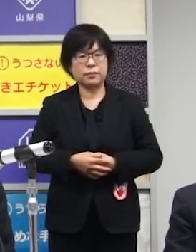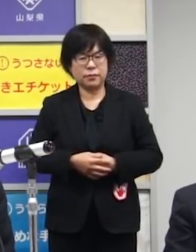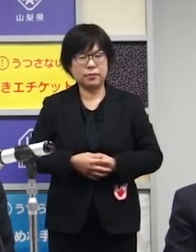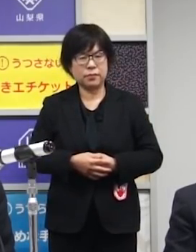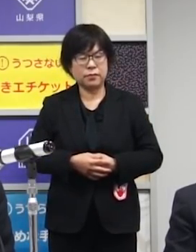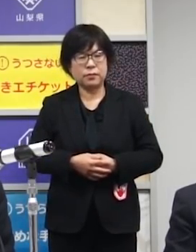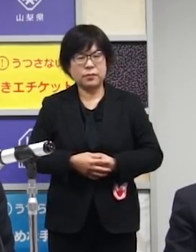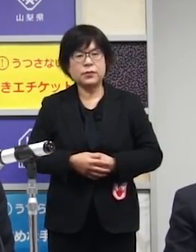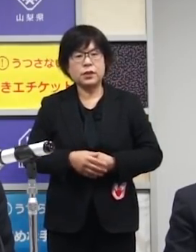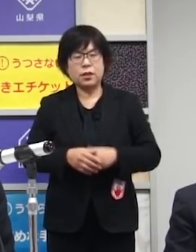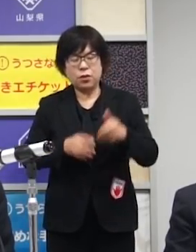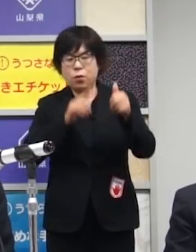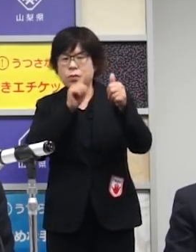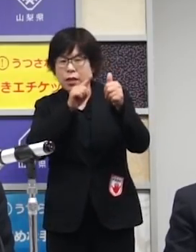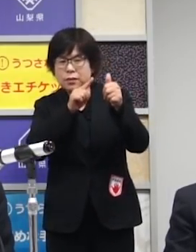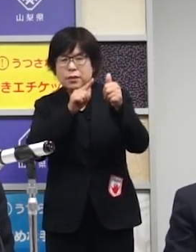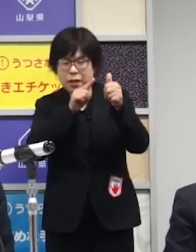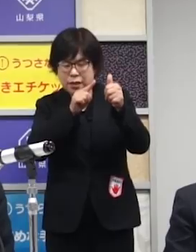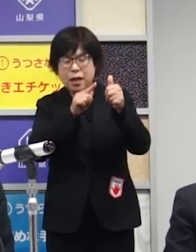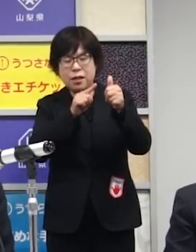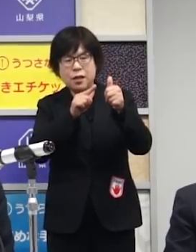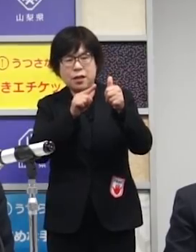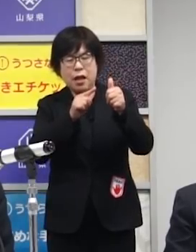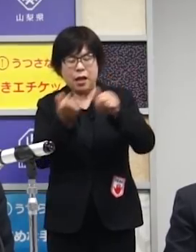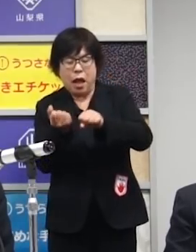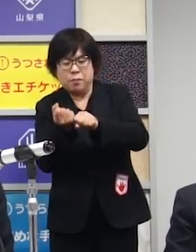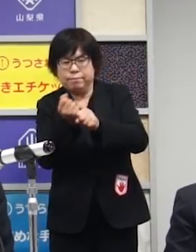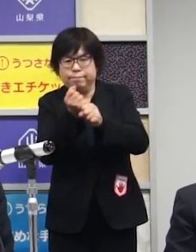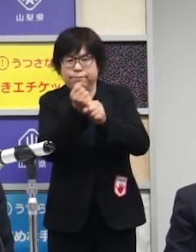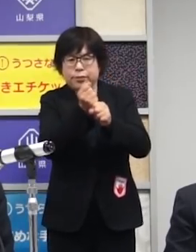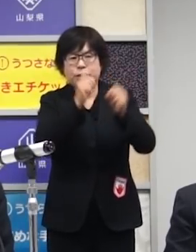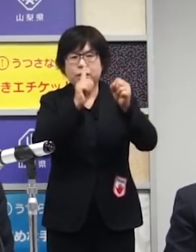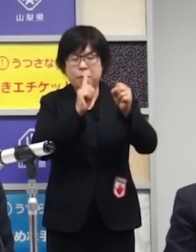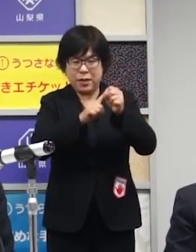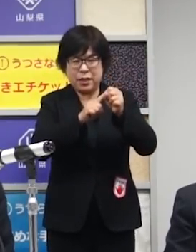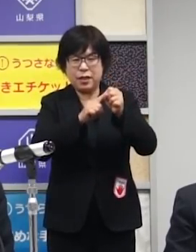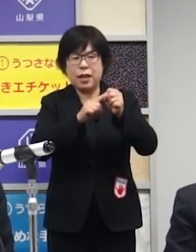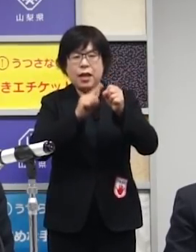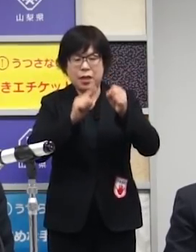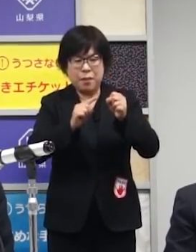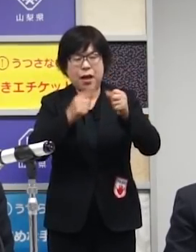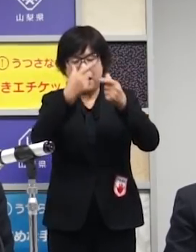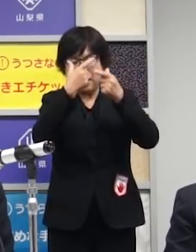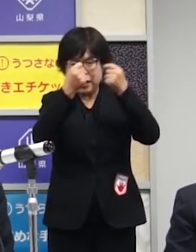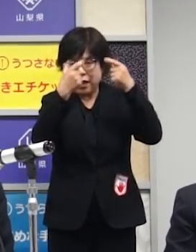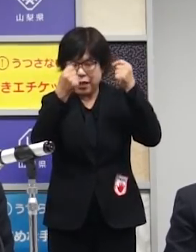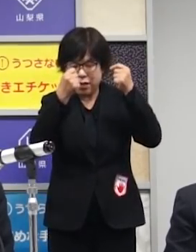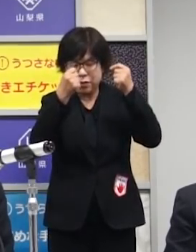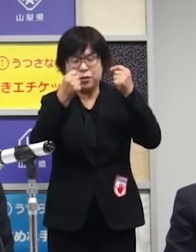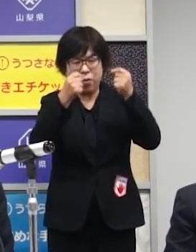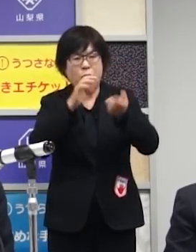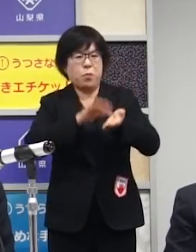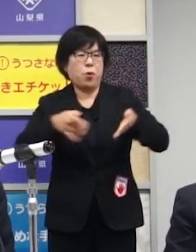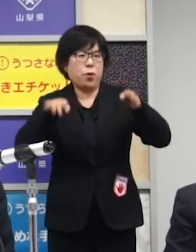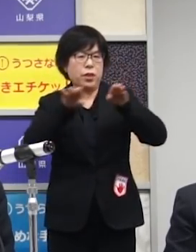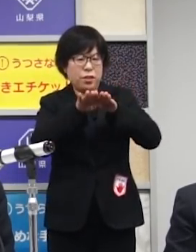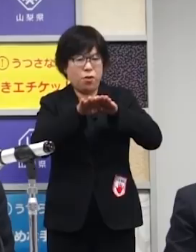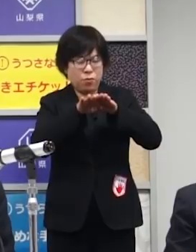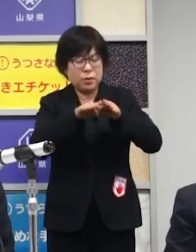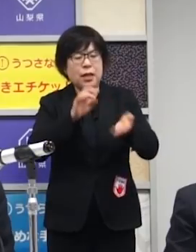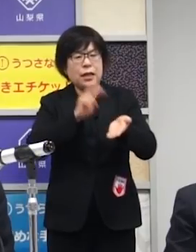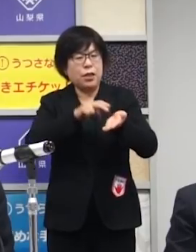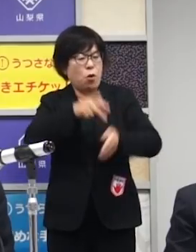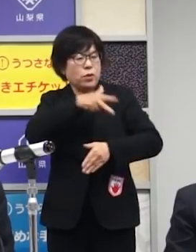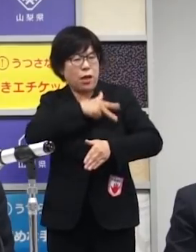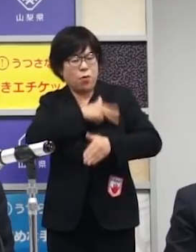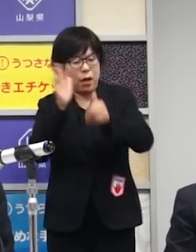まずはこの患者さんの回復に向けまして山梨大学医学部附属病院の医療スタッフの皆様による懸命な